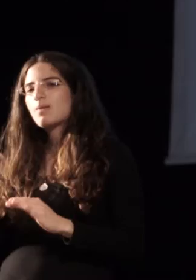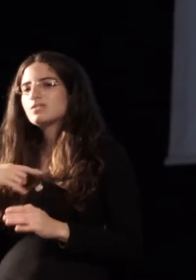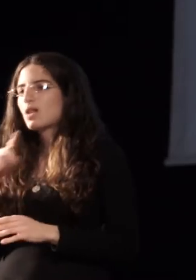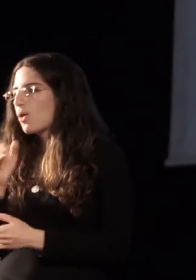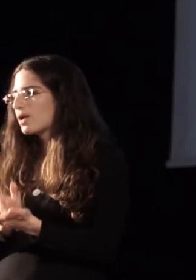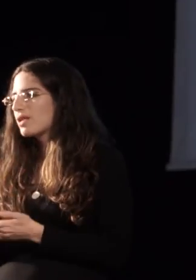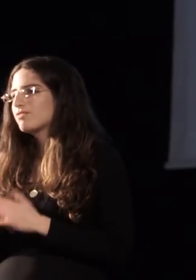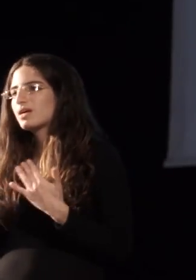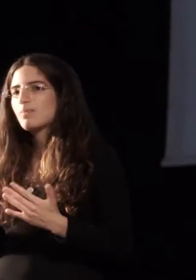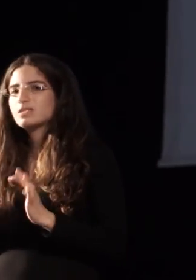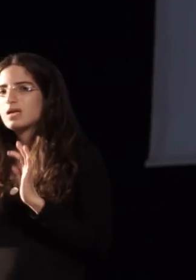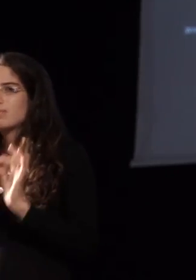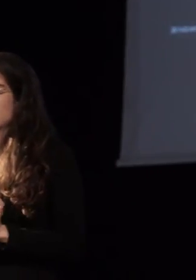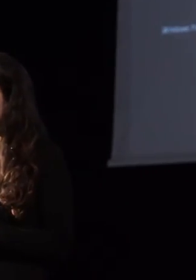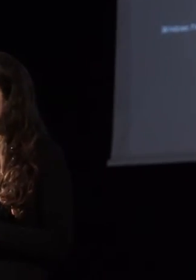כמה הצדדים לא שווים.